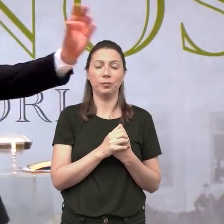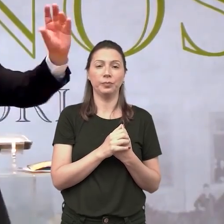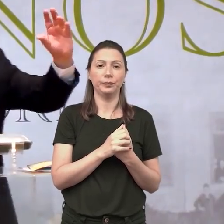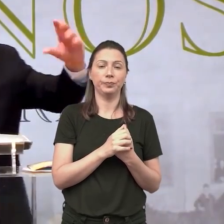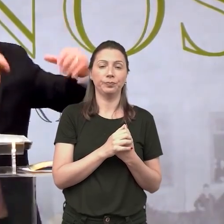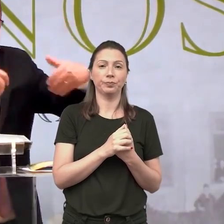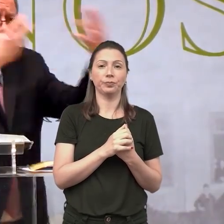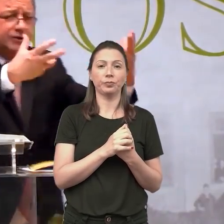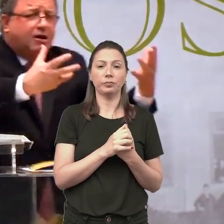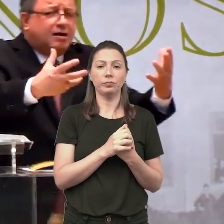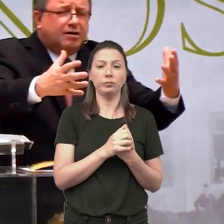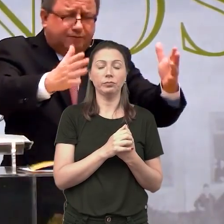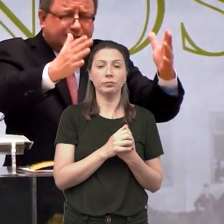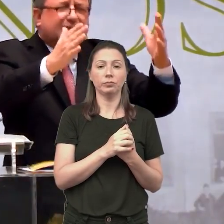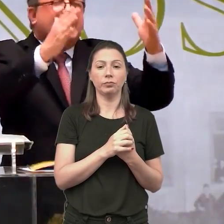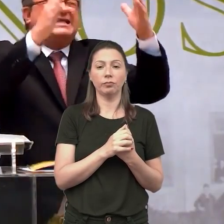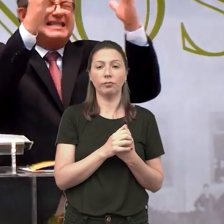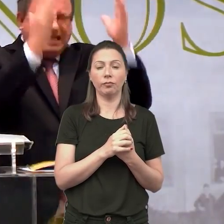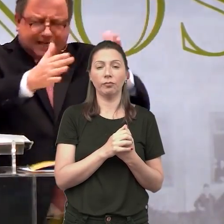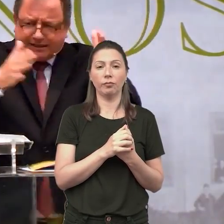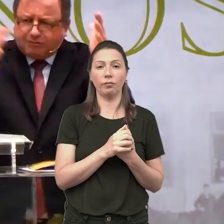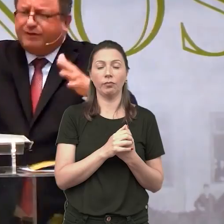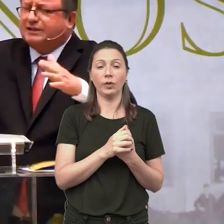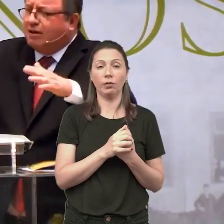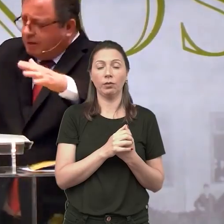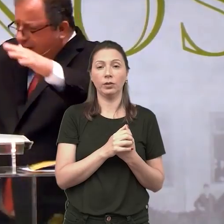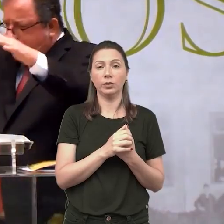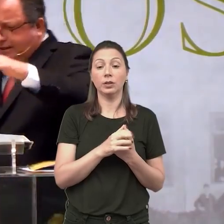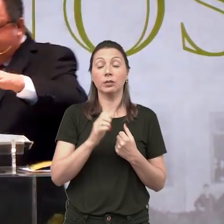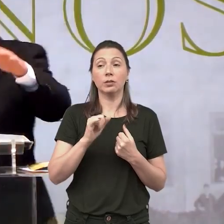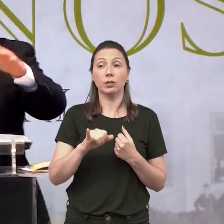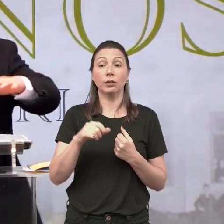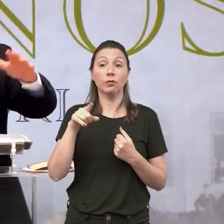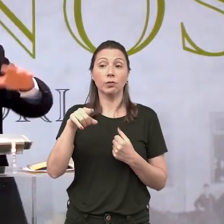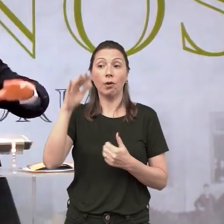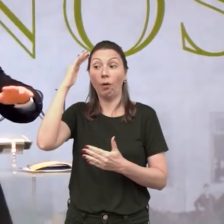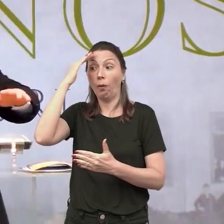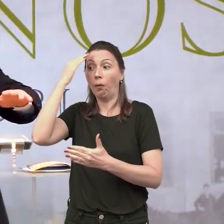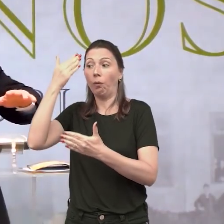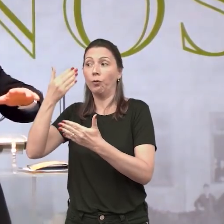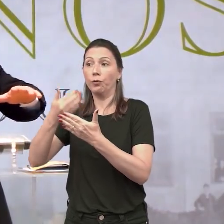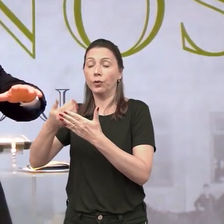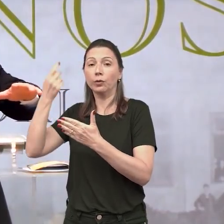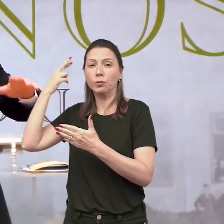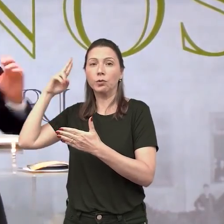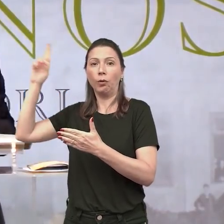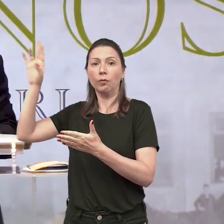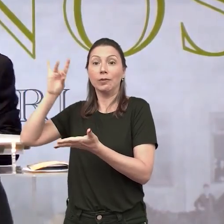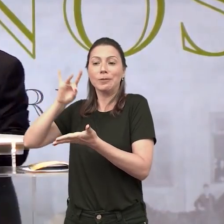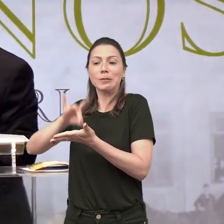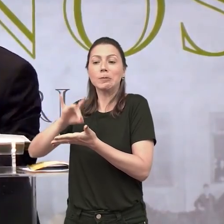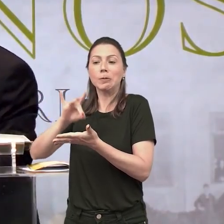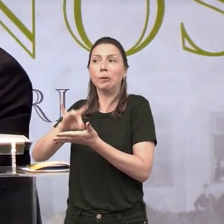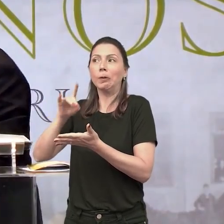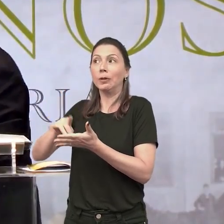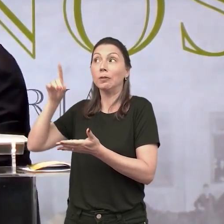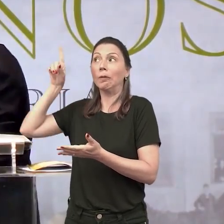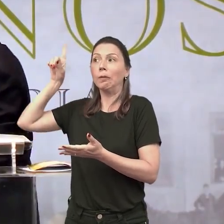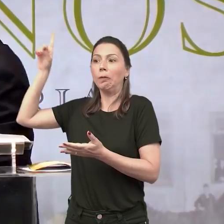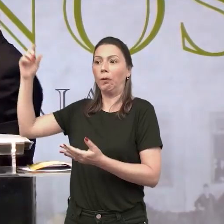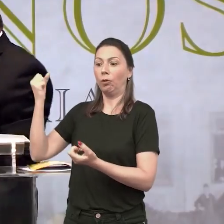Quando você confia no Senhor, você tem a certeza, a convicção que Ele aguenta o seu peso. Mas